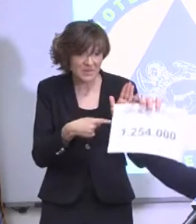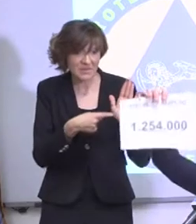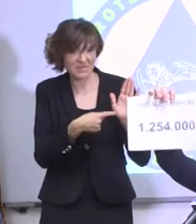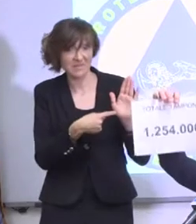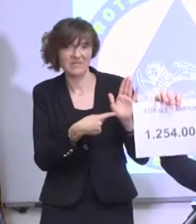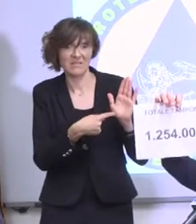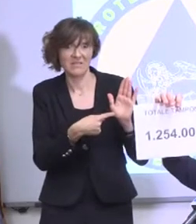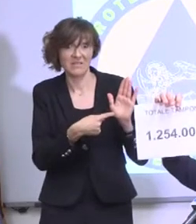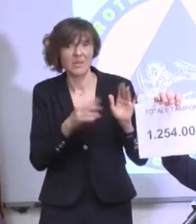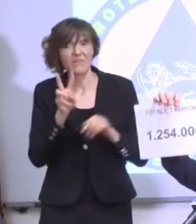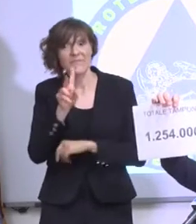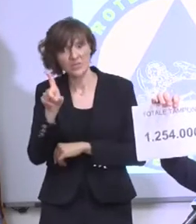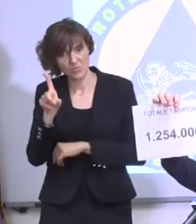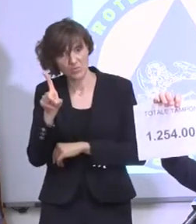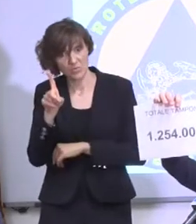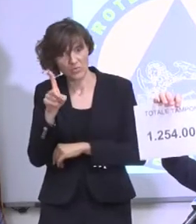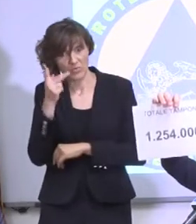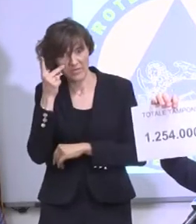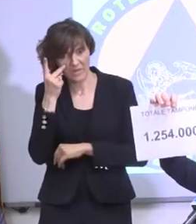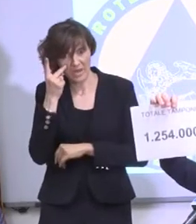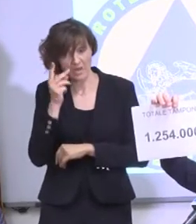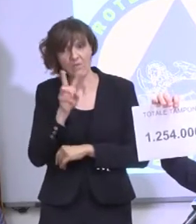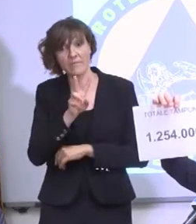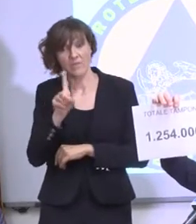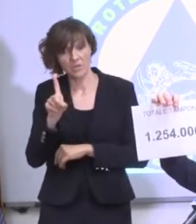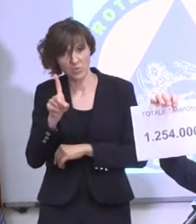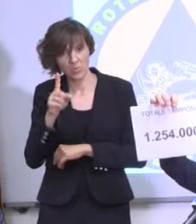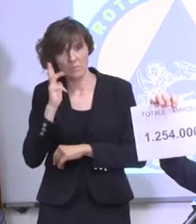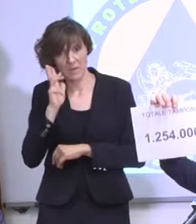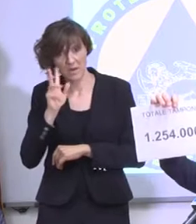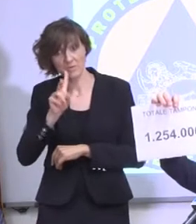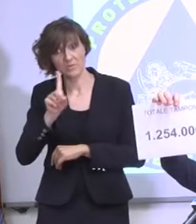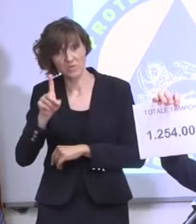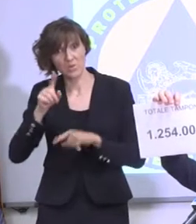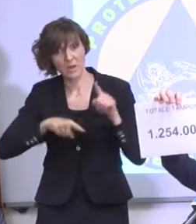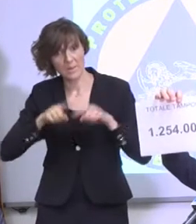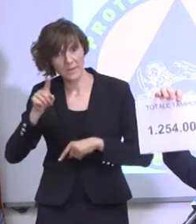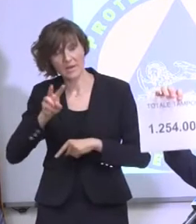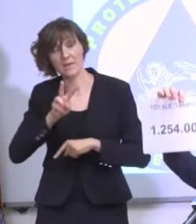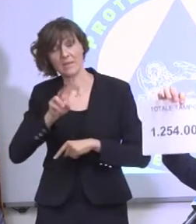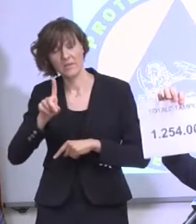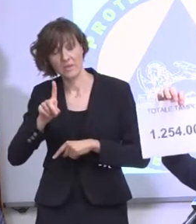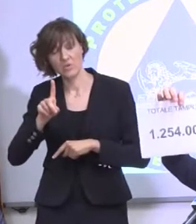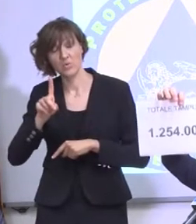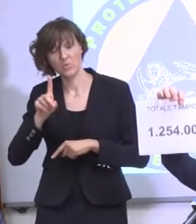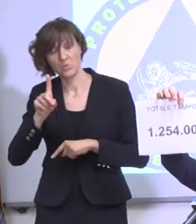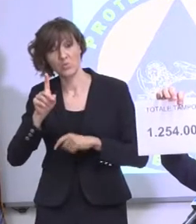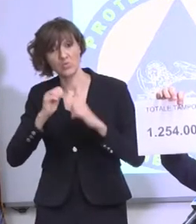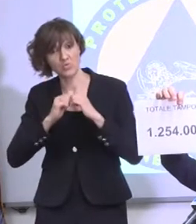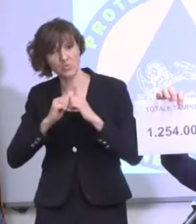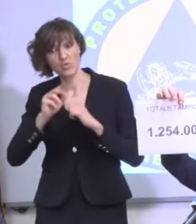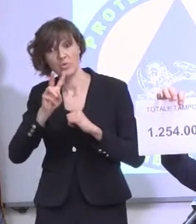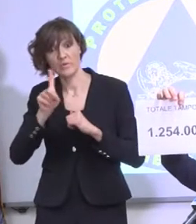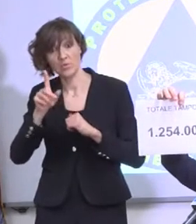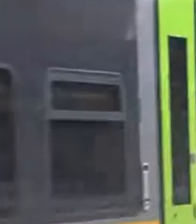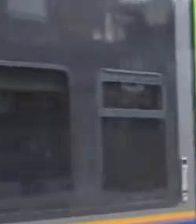trasporto pubblico locale emigranti positivi l'attualità entra nella conferenza stampa di presentazione della sperimentazione veronese sul